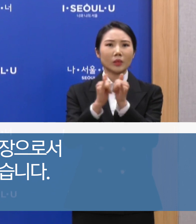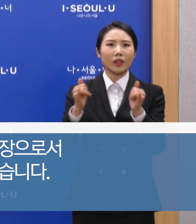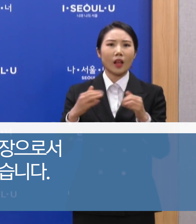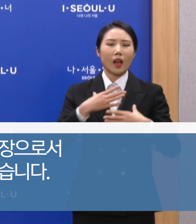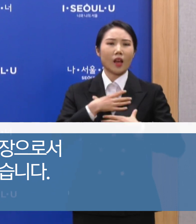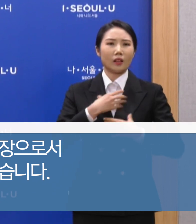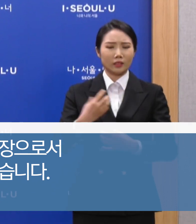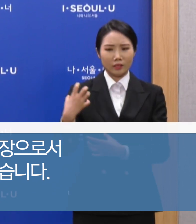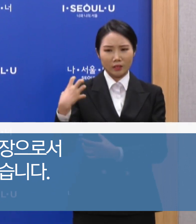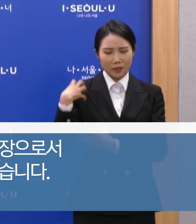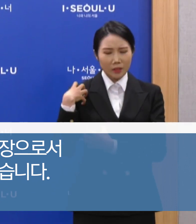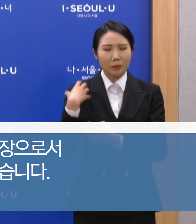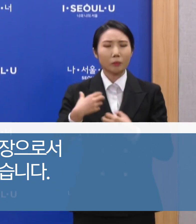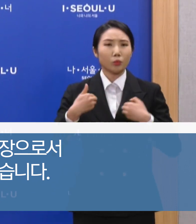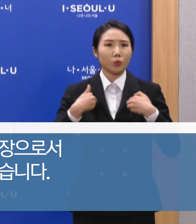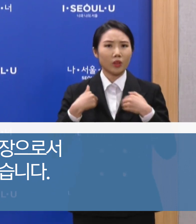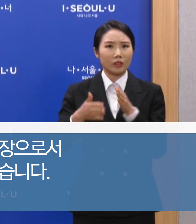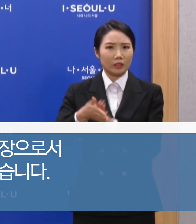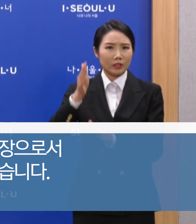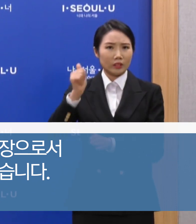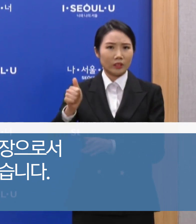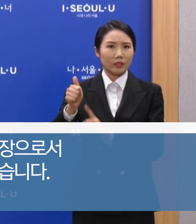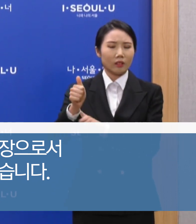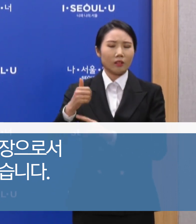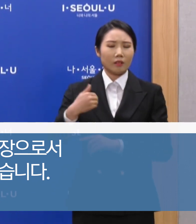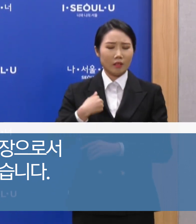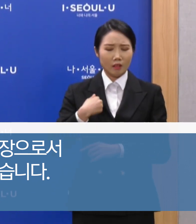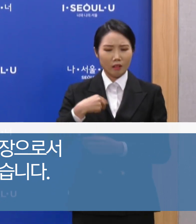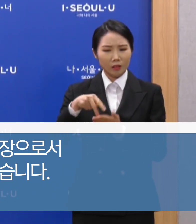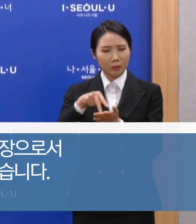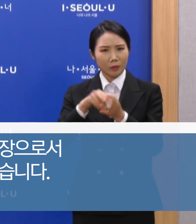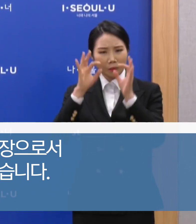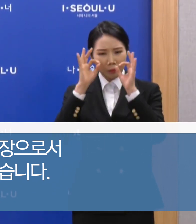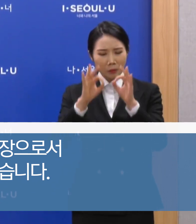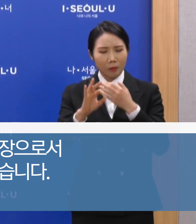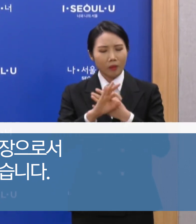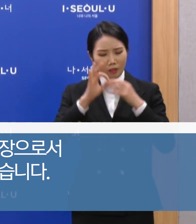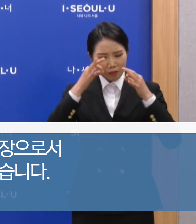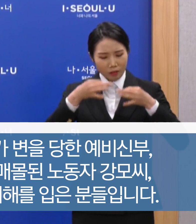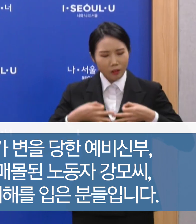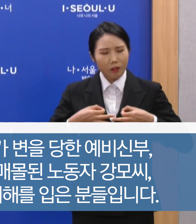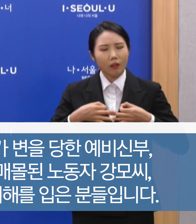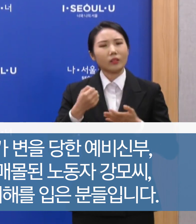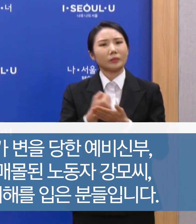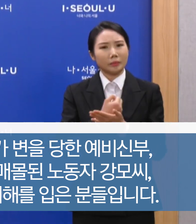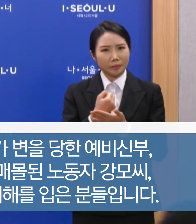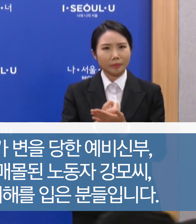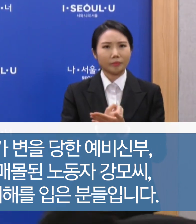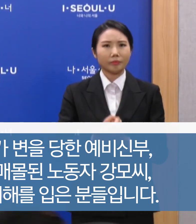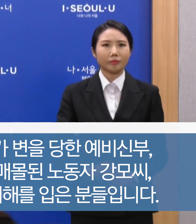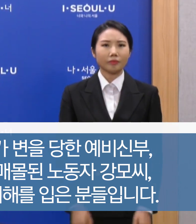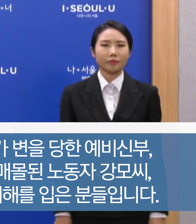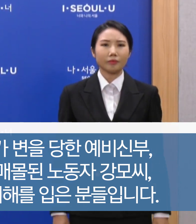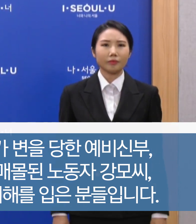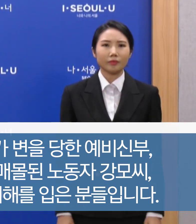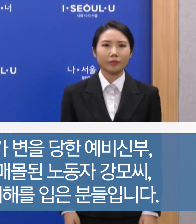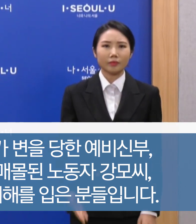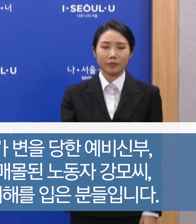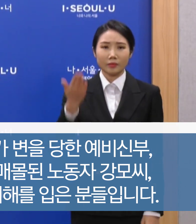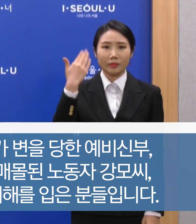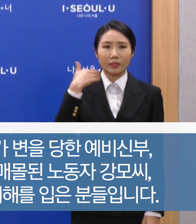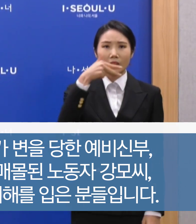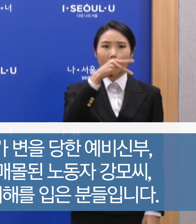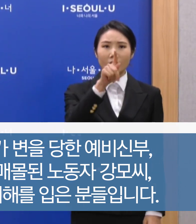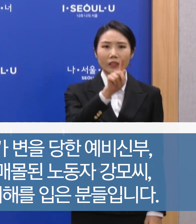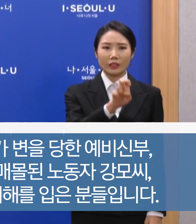서울시장으로서 서울의 상황을 되돌아 볼 수밖에 없었습니다. 2년 전 잠원동